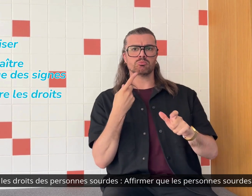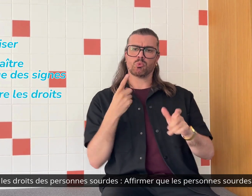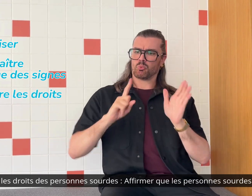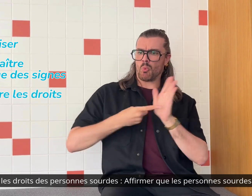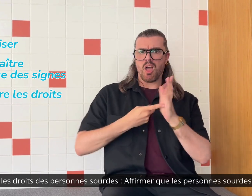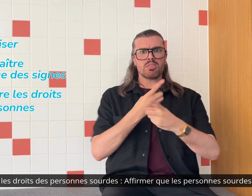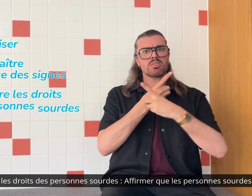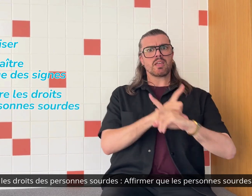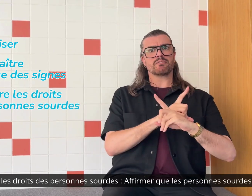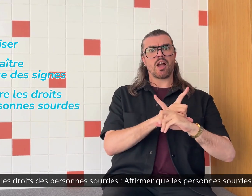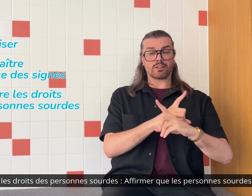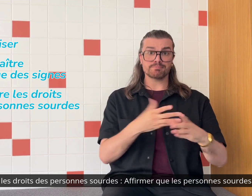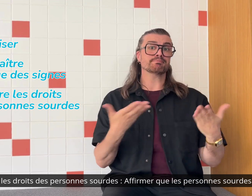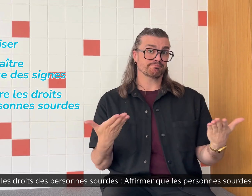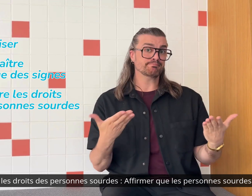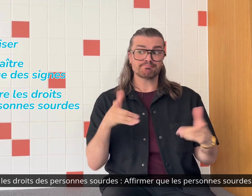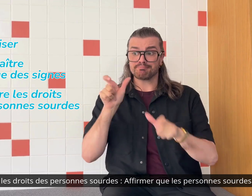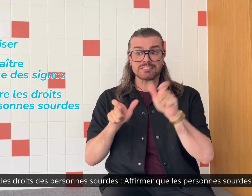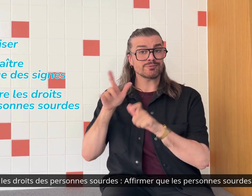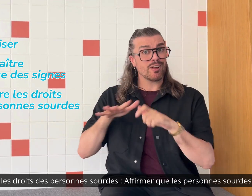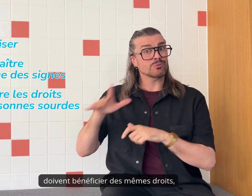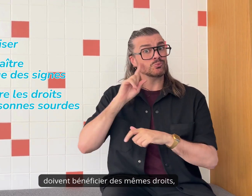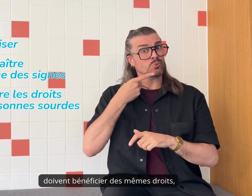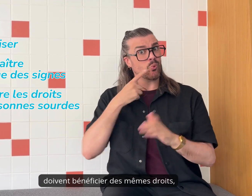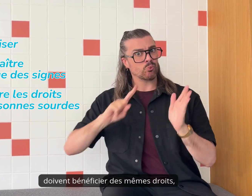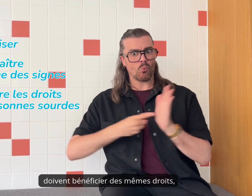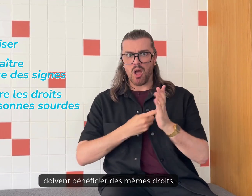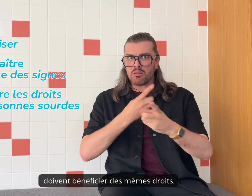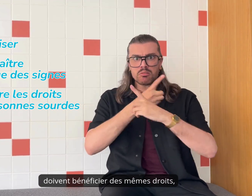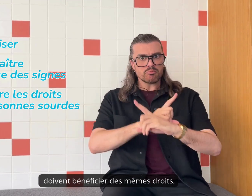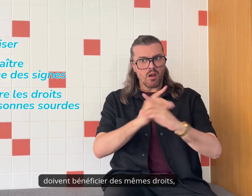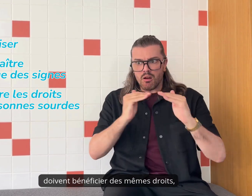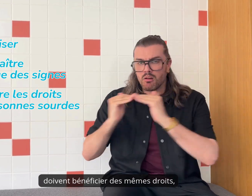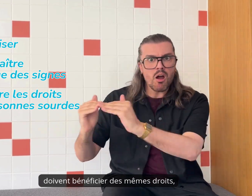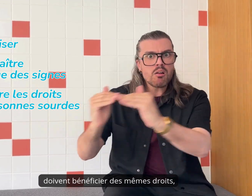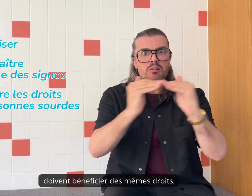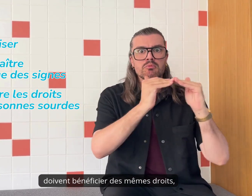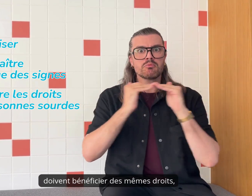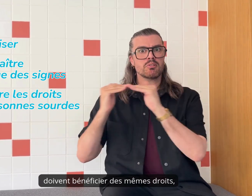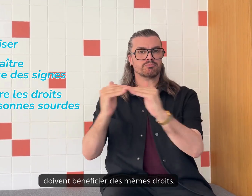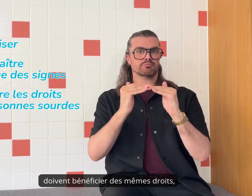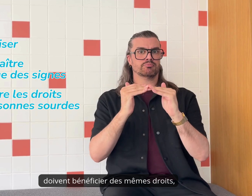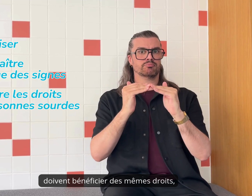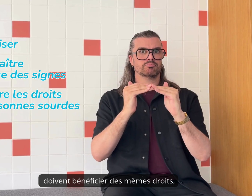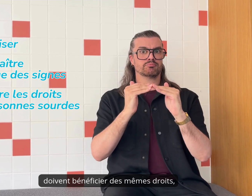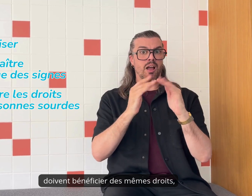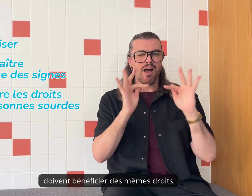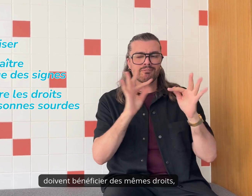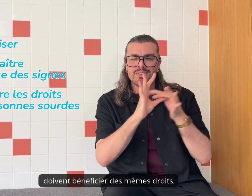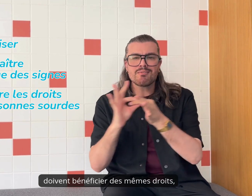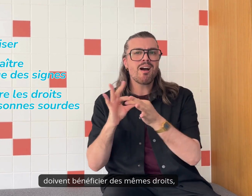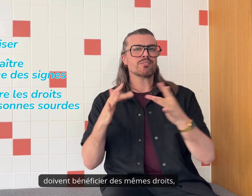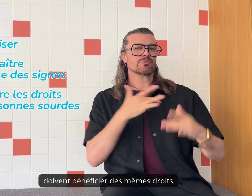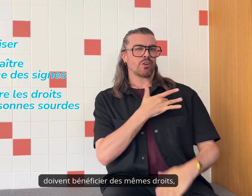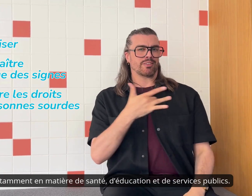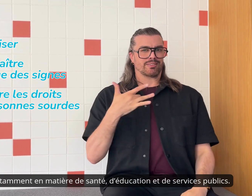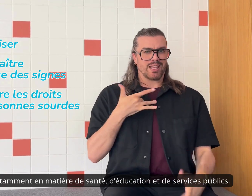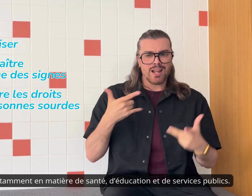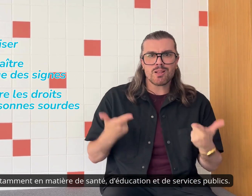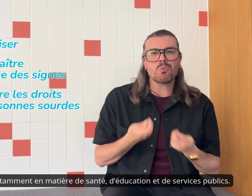Défendre les droits des personnes sourdes, affirmer que les personnes sourdes doivent bénéficier des mêmes droits,